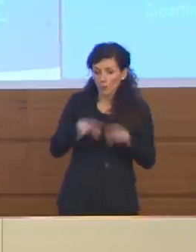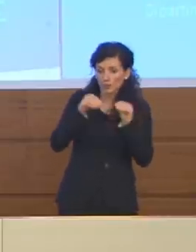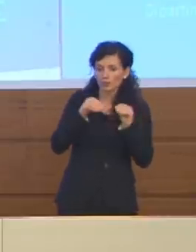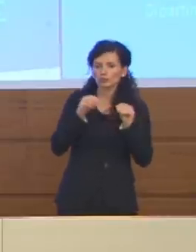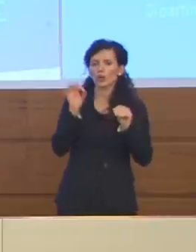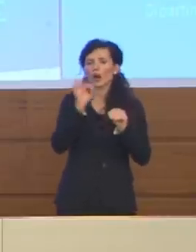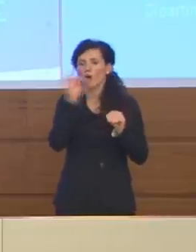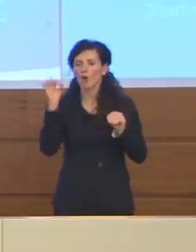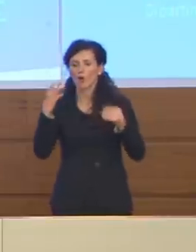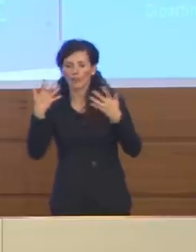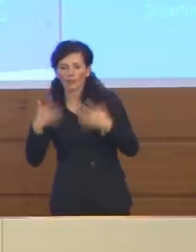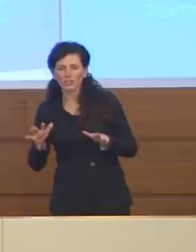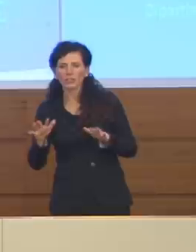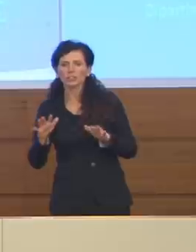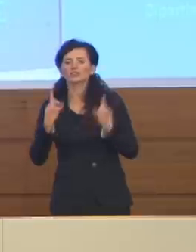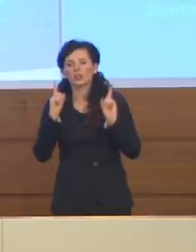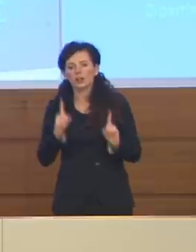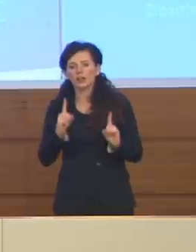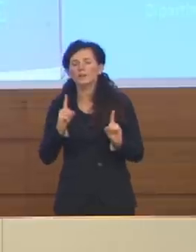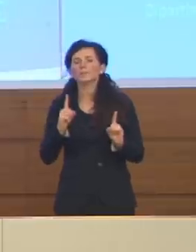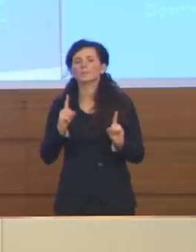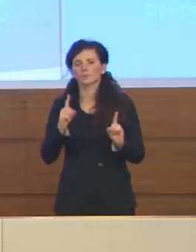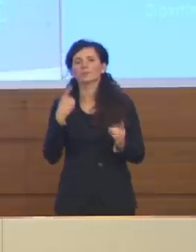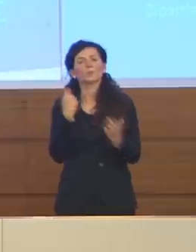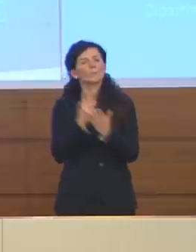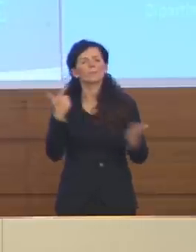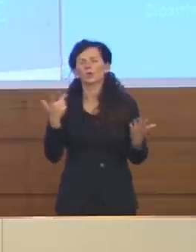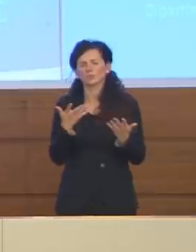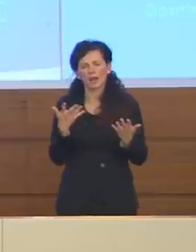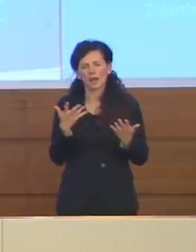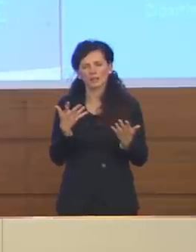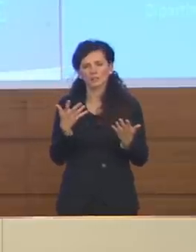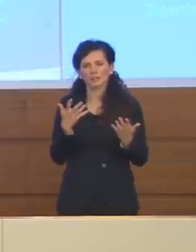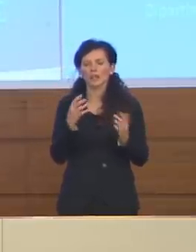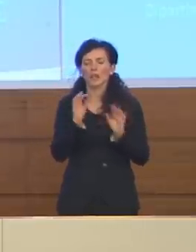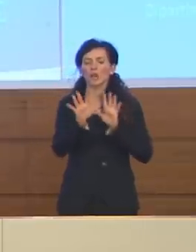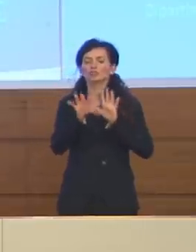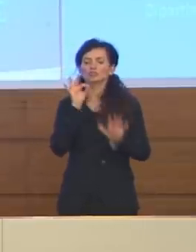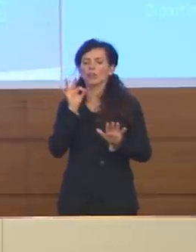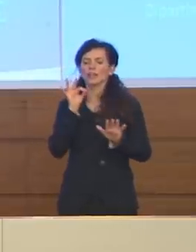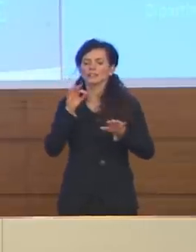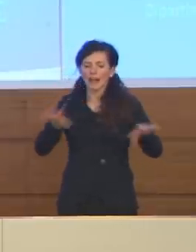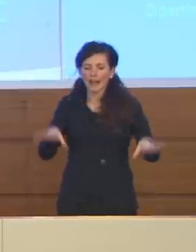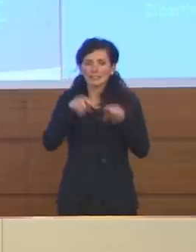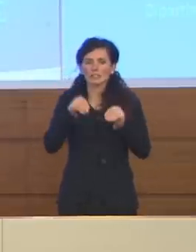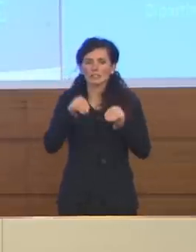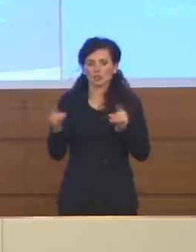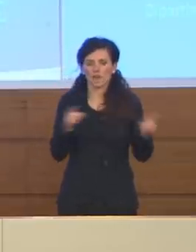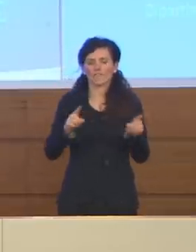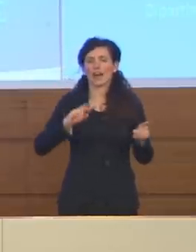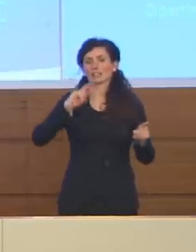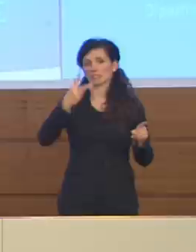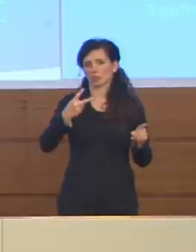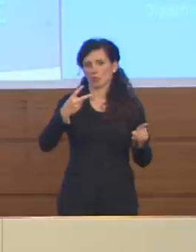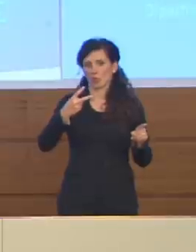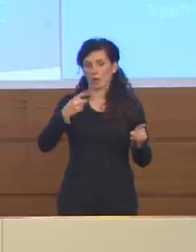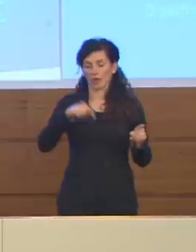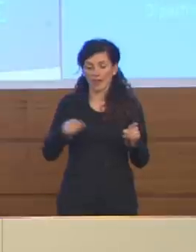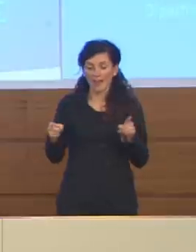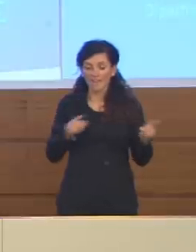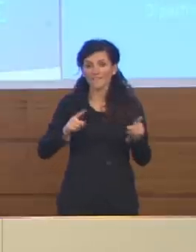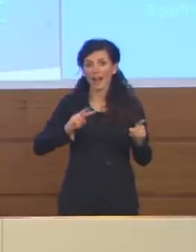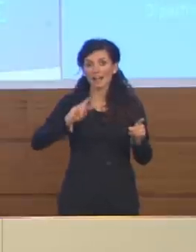modulare le scelte iniziali della fase ii nel scelta iniziale della fase 2